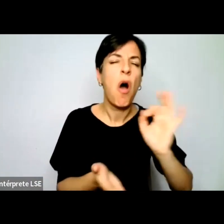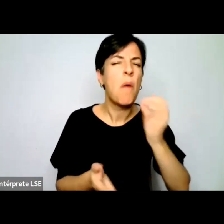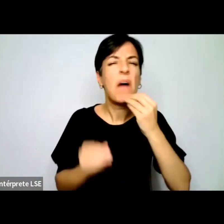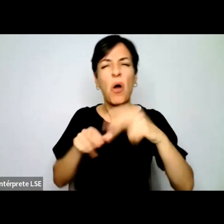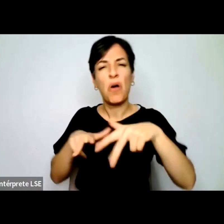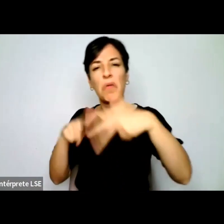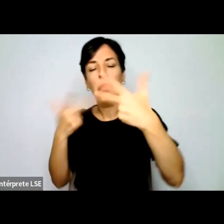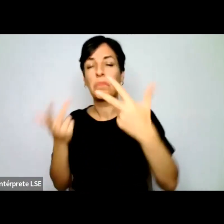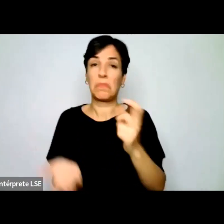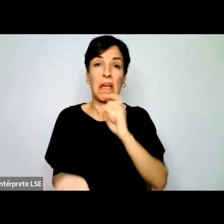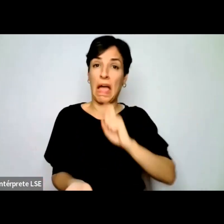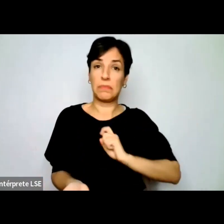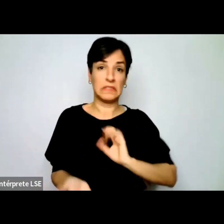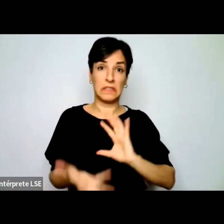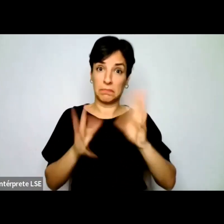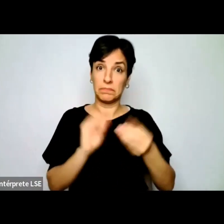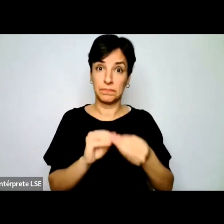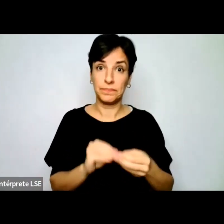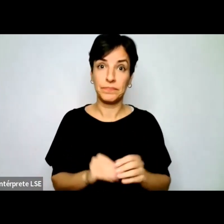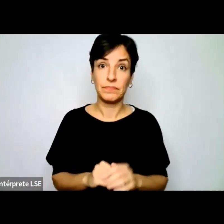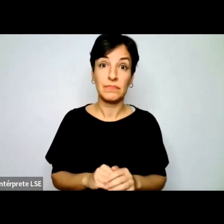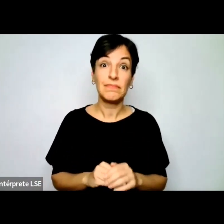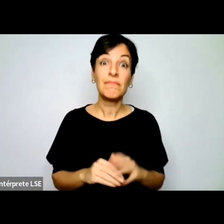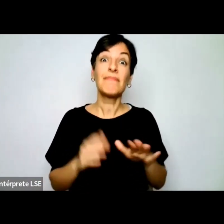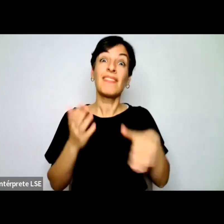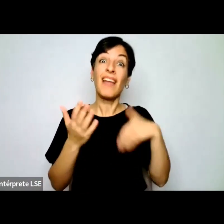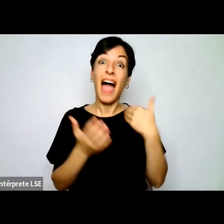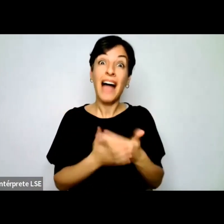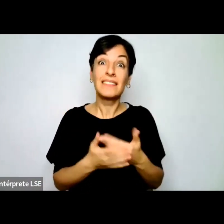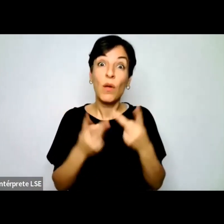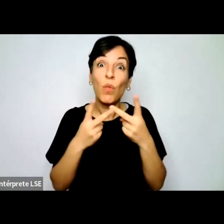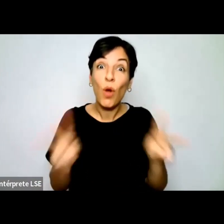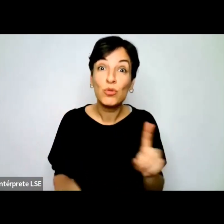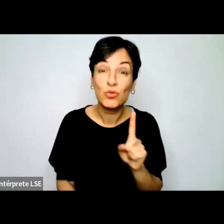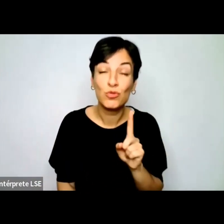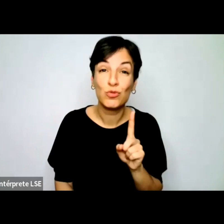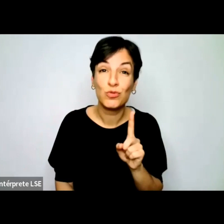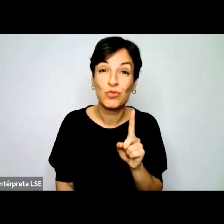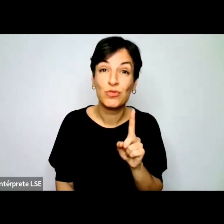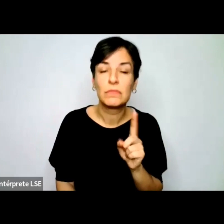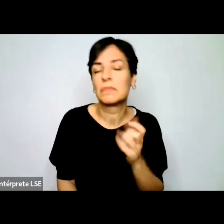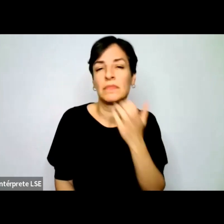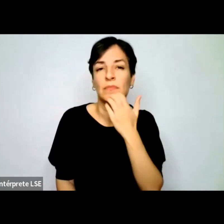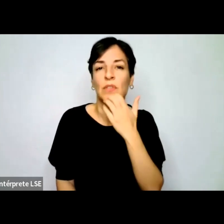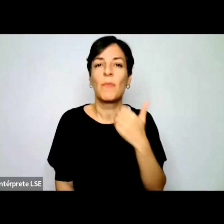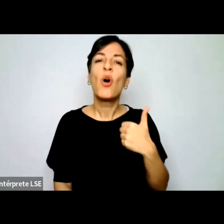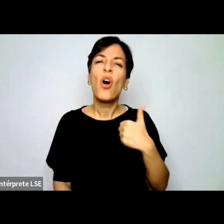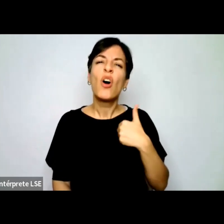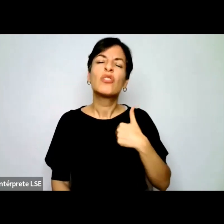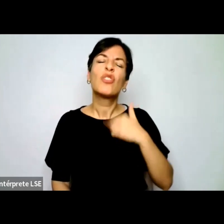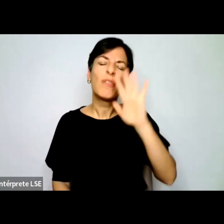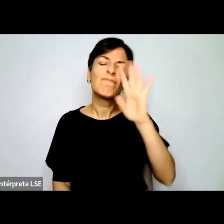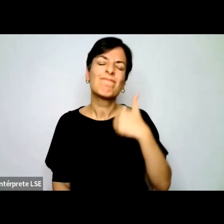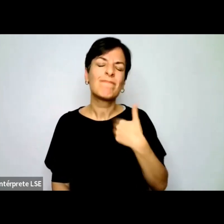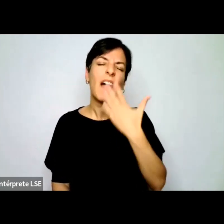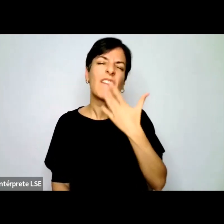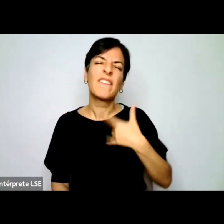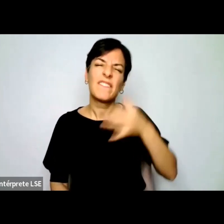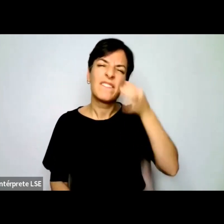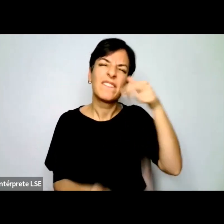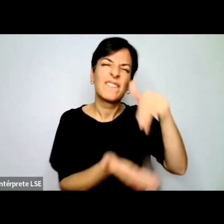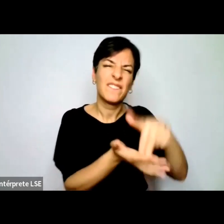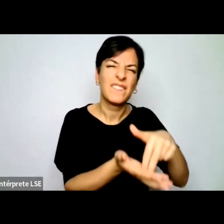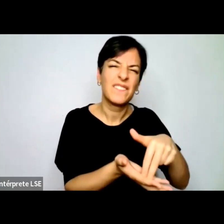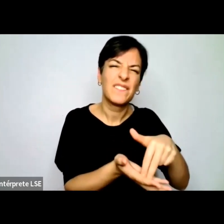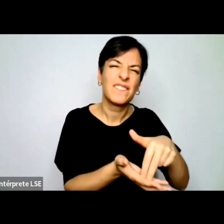videoconferencia. Incluso también se puede hacer de las dos formas, es decir, puede ser que una parte se sienta más a gusto yendo allí presencialmente y la otra no se